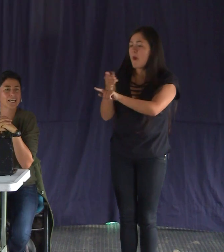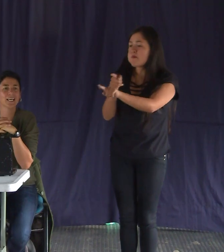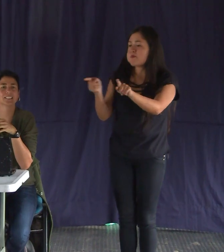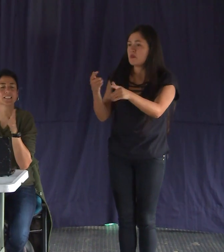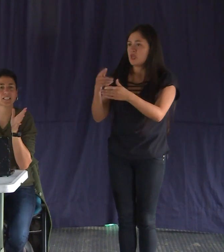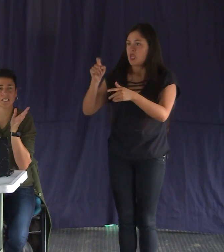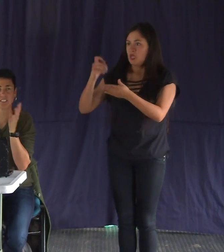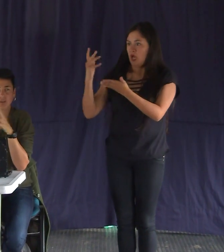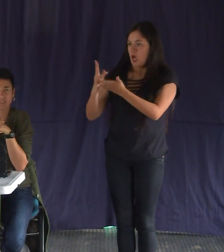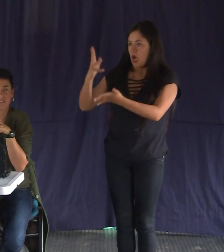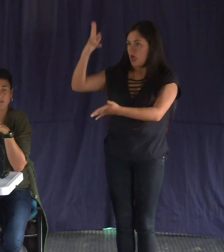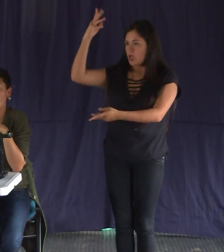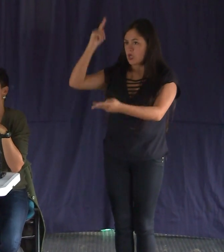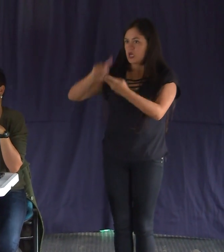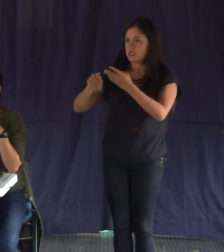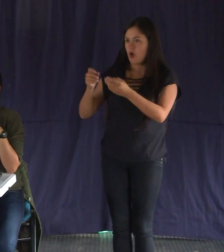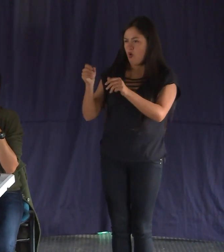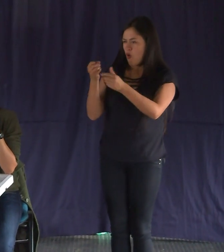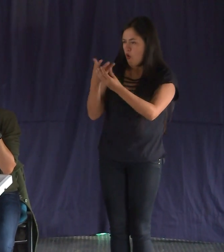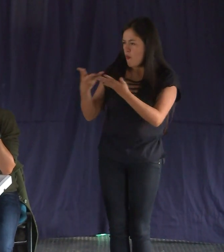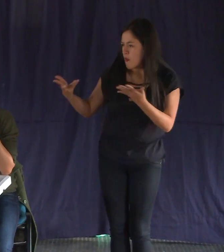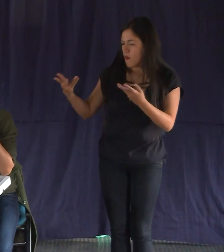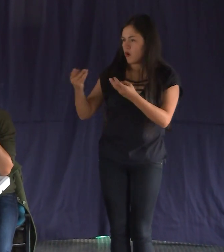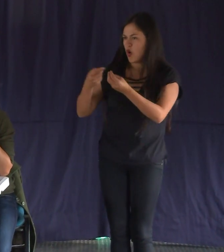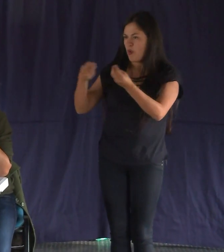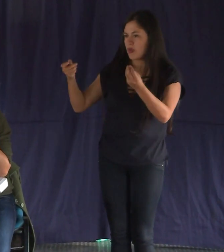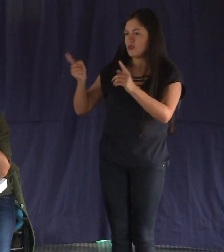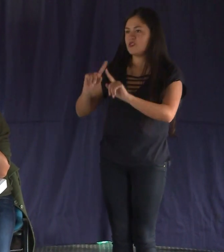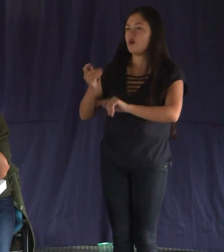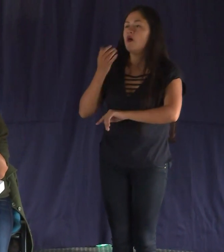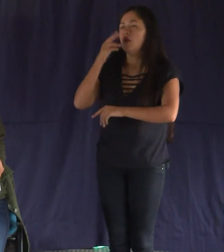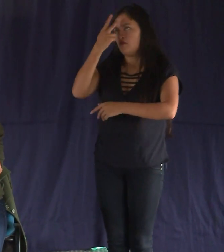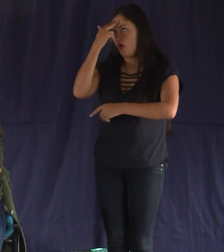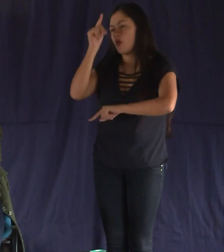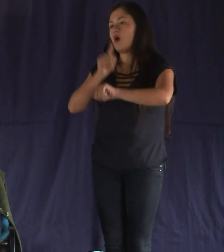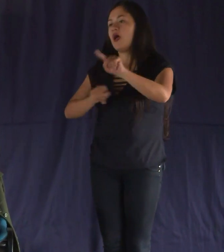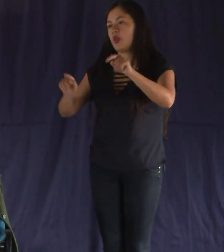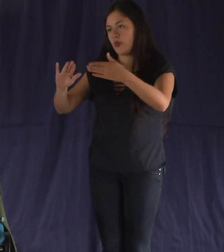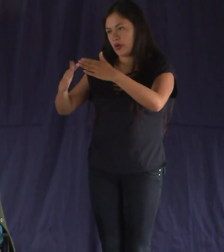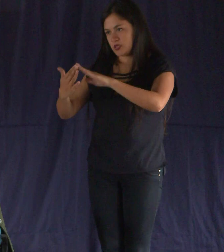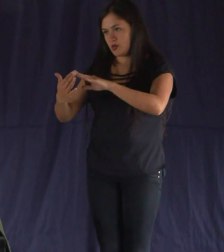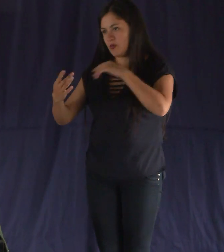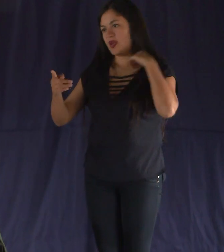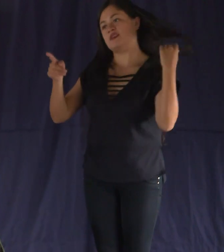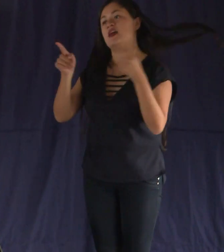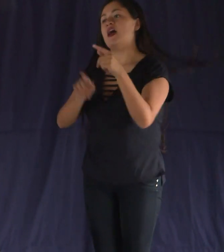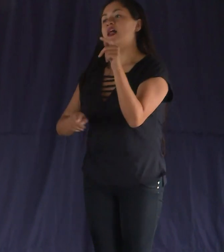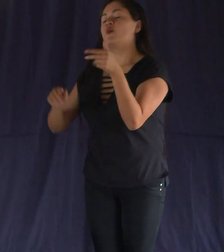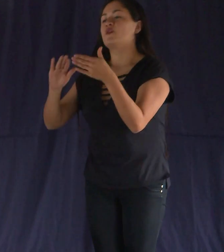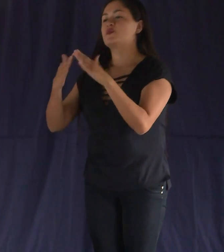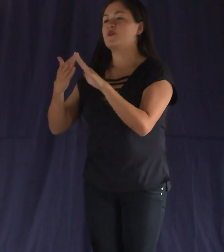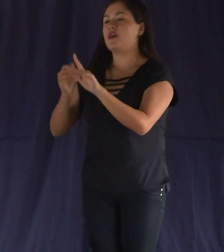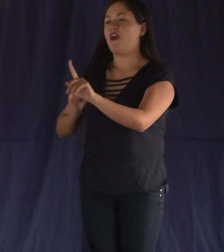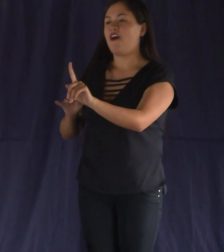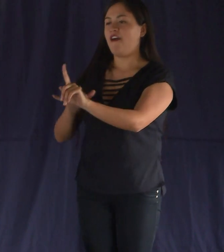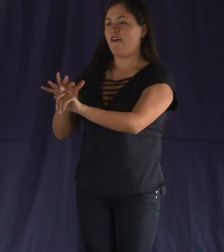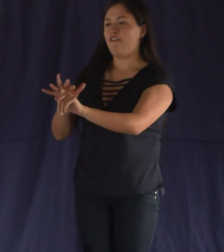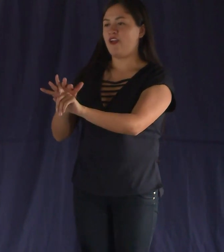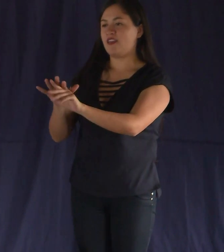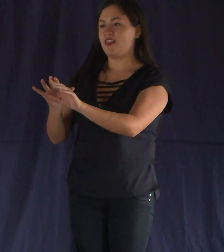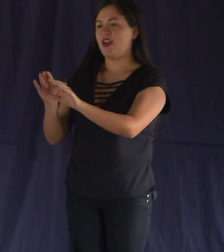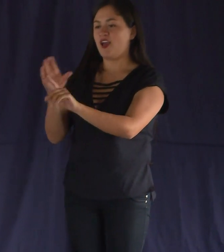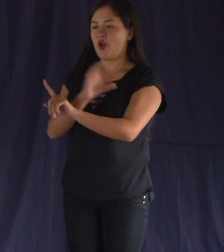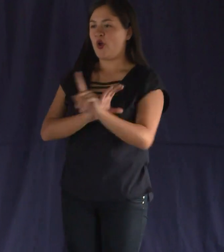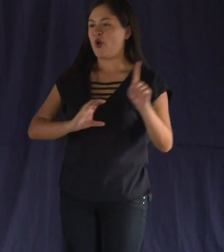grandes riquezas y grandes cosas. Obviamente que han sido, hay muchas comunidades y muchos indígenas bastante permeados por nosotros,